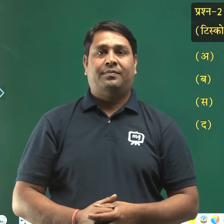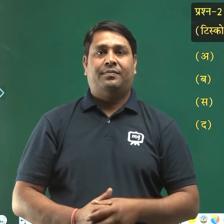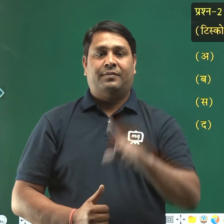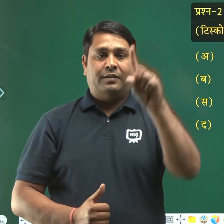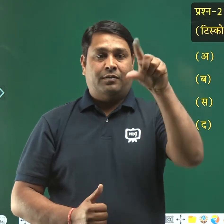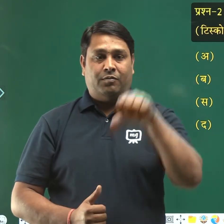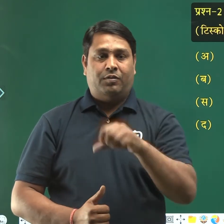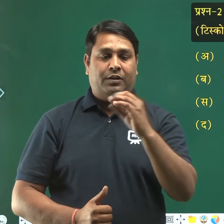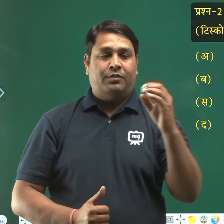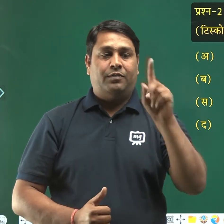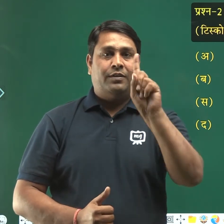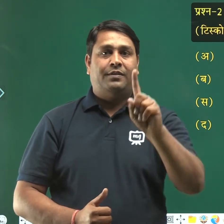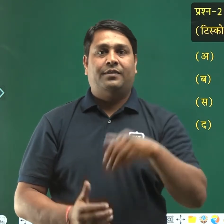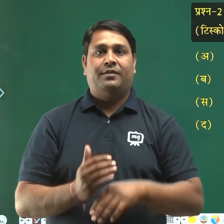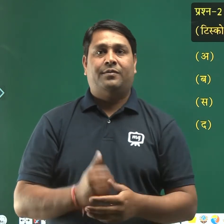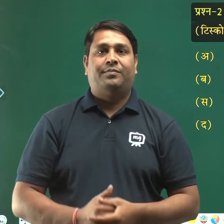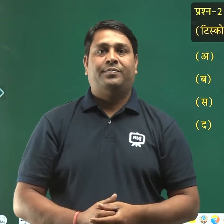1901 में,